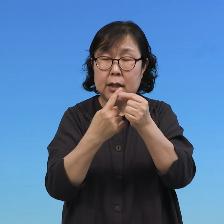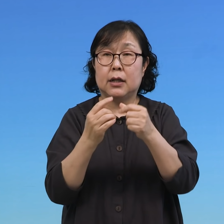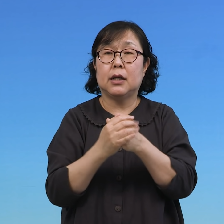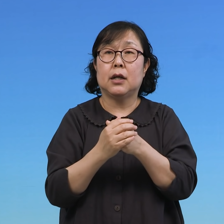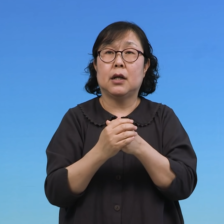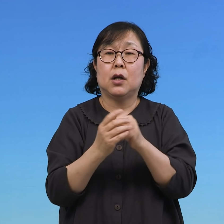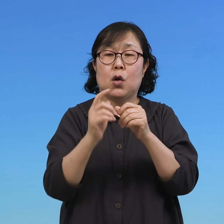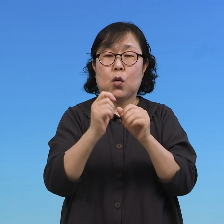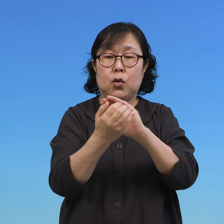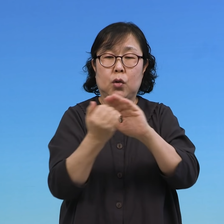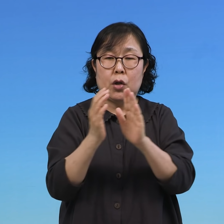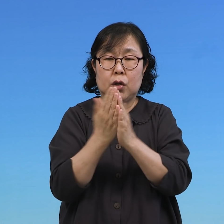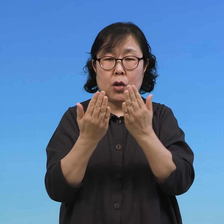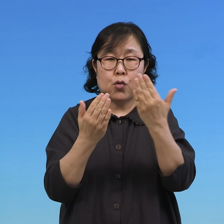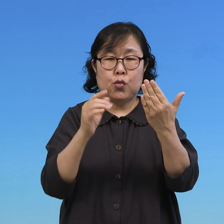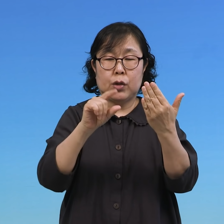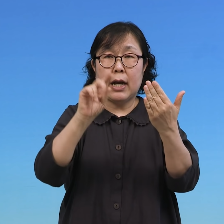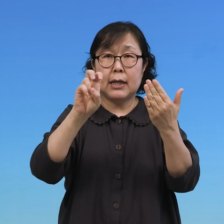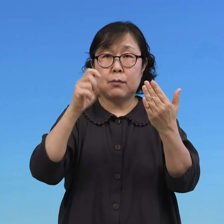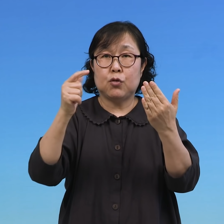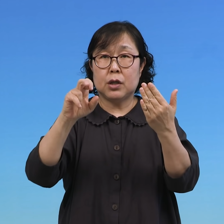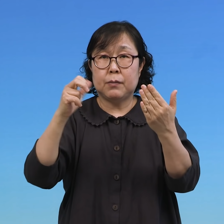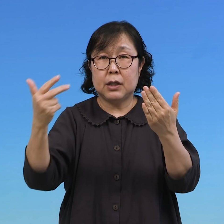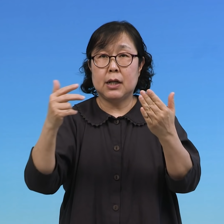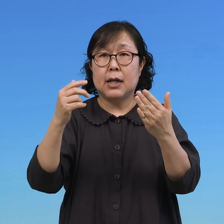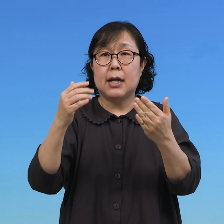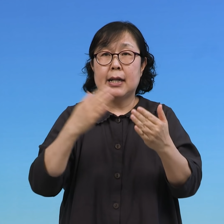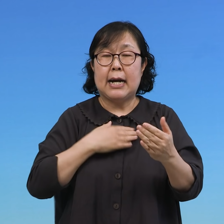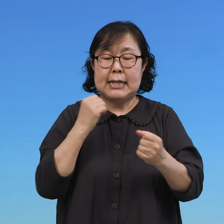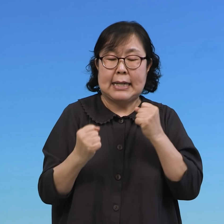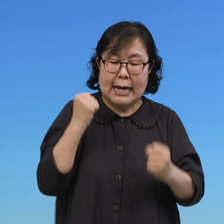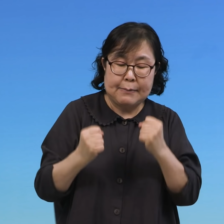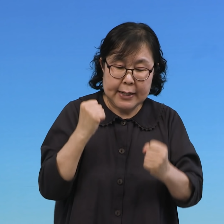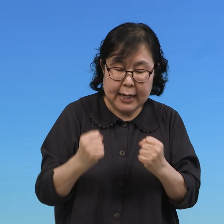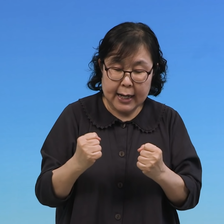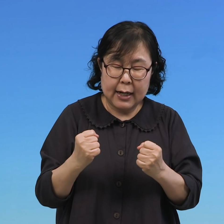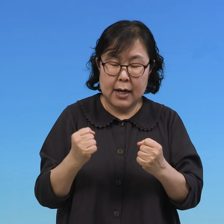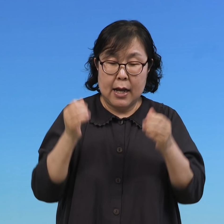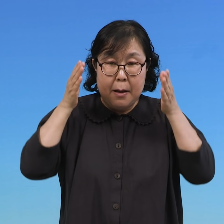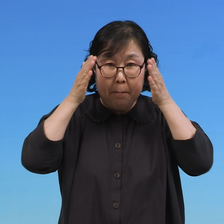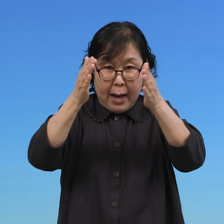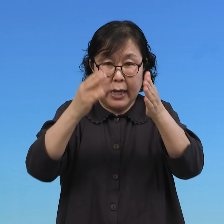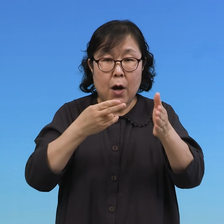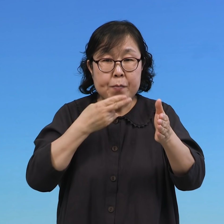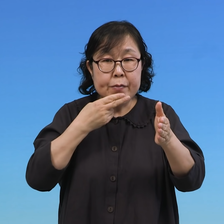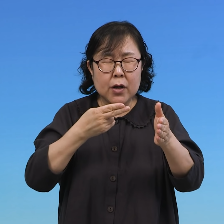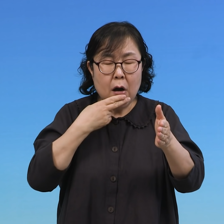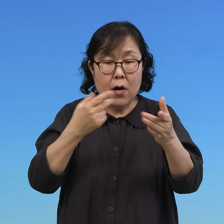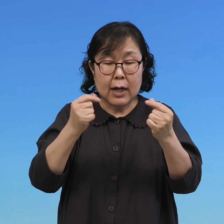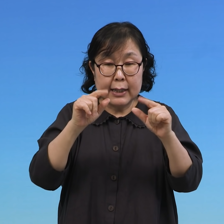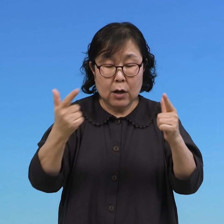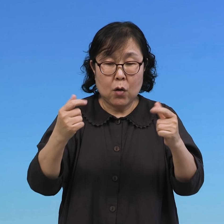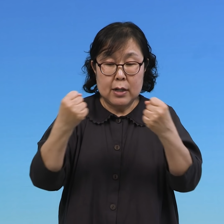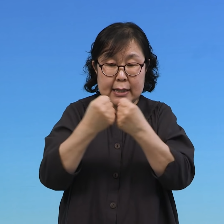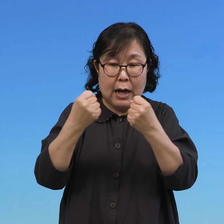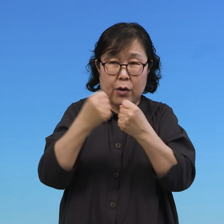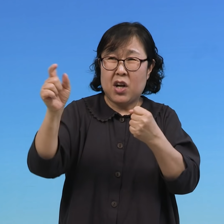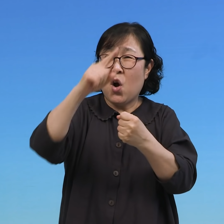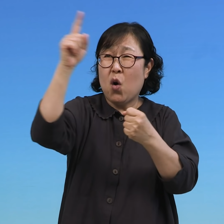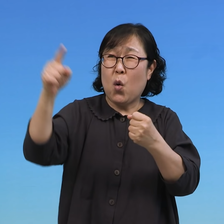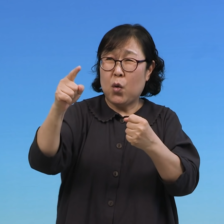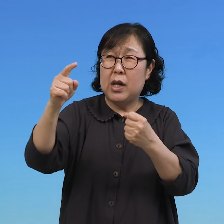번째 균형은 고린도전서 9장 26절 27절 그러므로 나는 다름질하기를 향방 없는 것 같이 아니하고